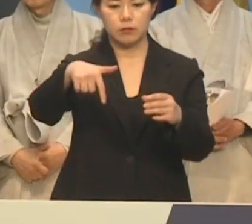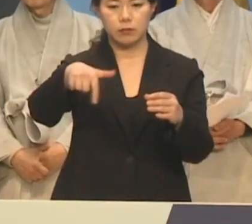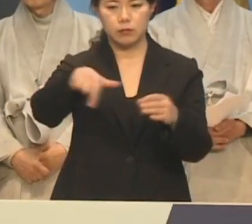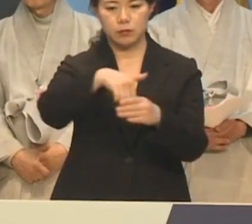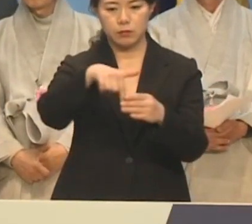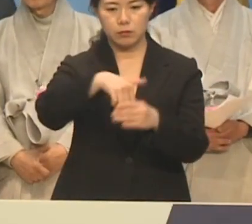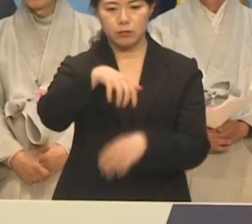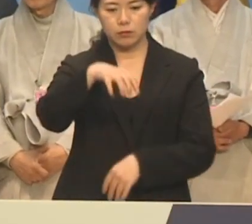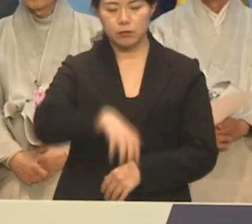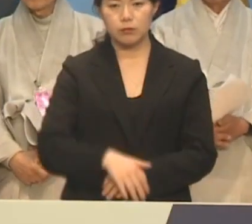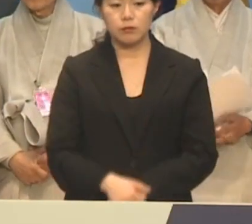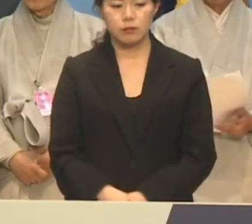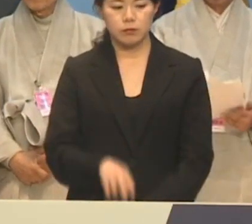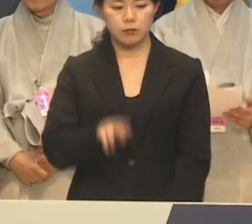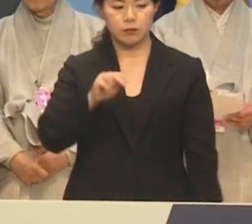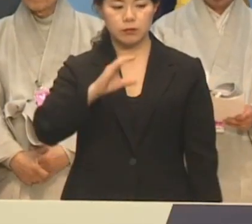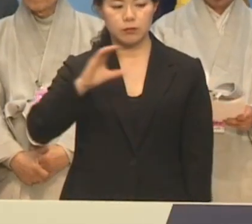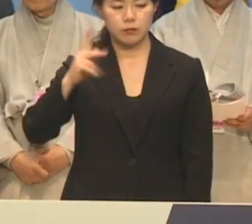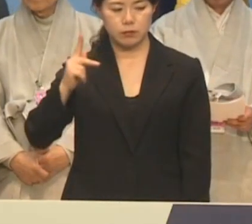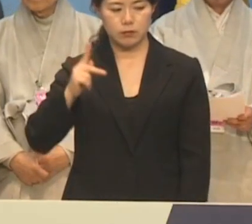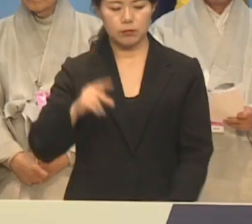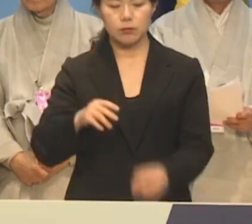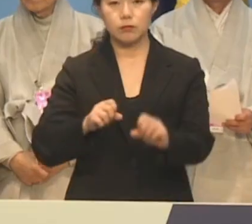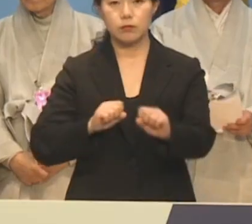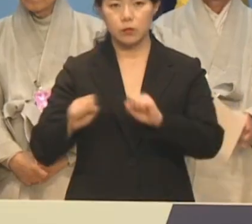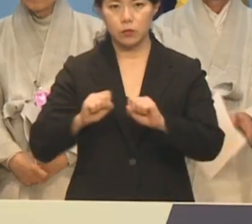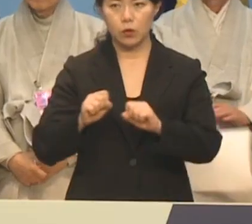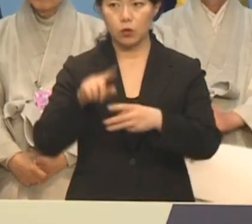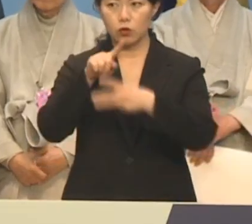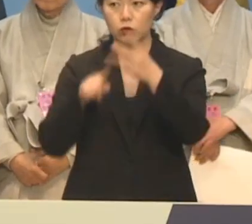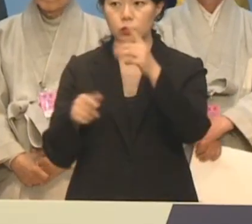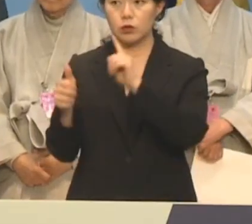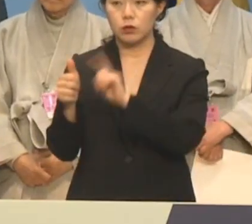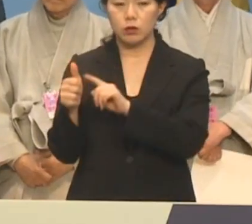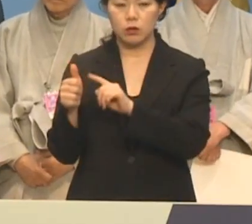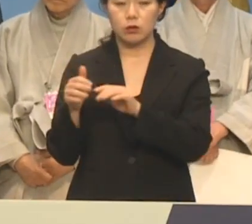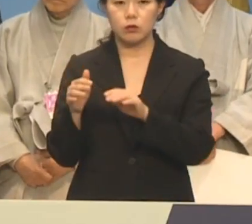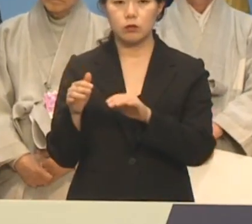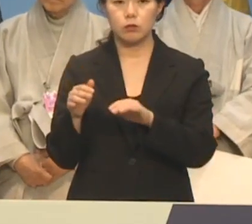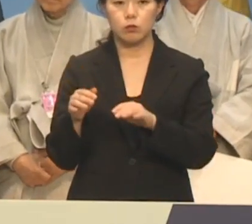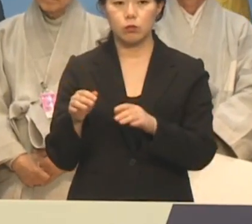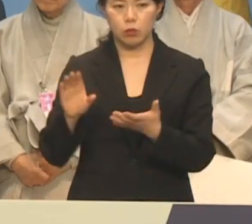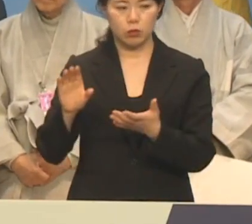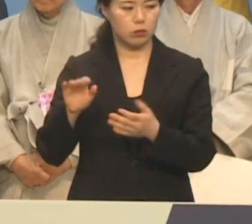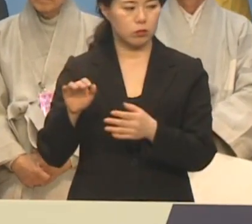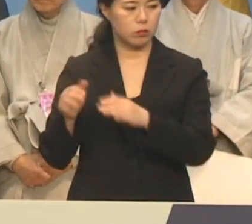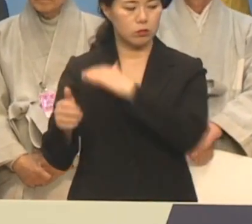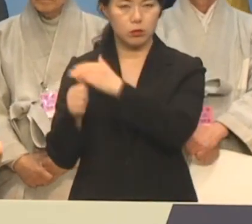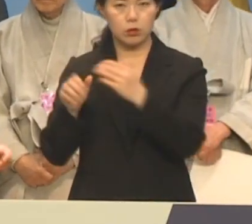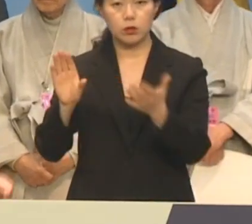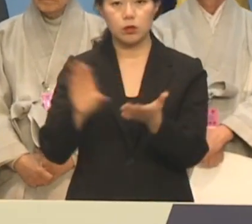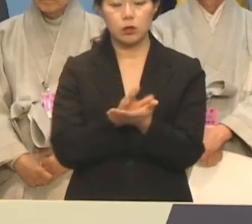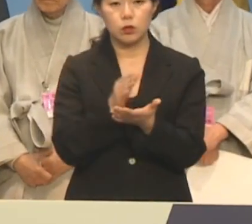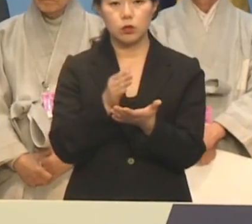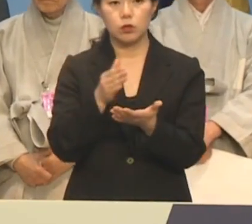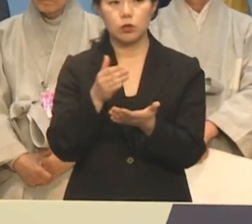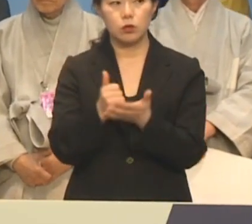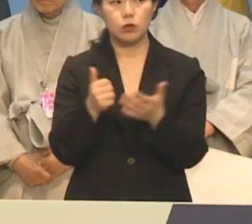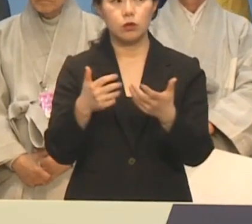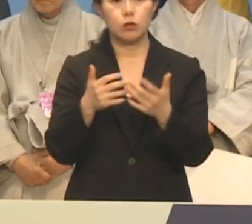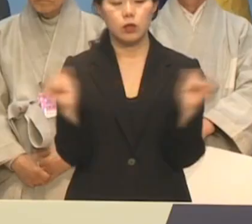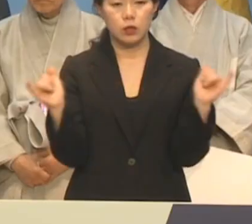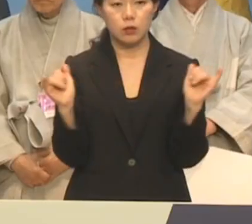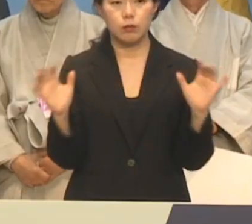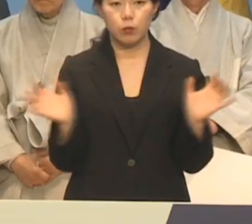기독교에서는 NCC 시국회의, 기독교 시국행동, 윤석열 폭정유지 그리스도인 모임 이런 세 단체가 여기